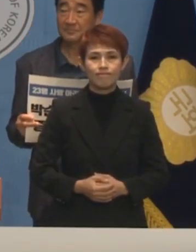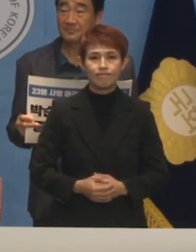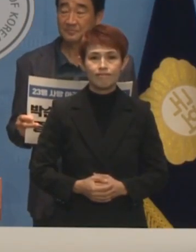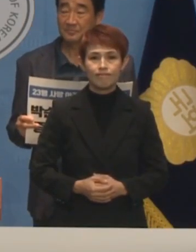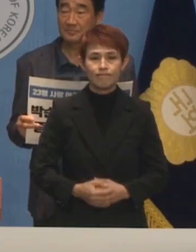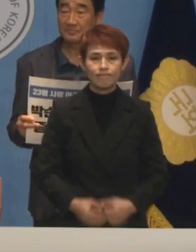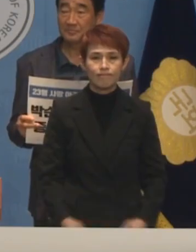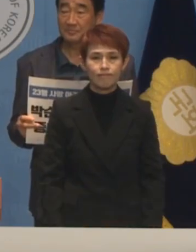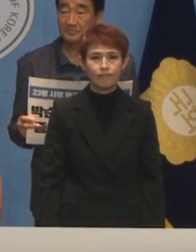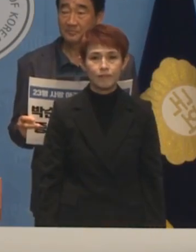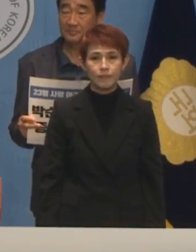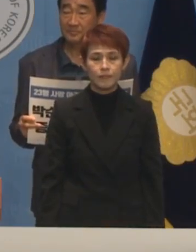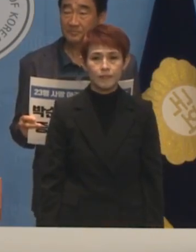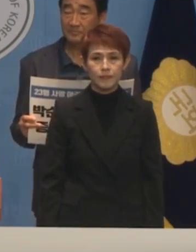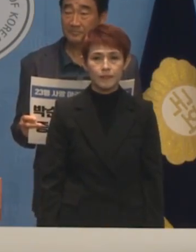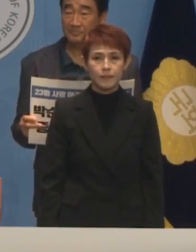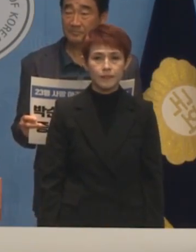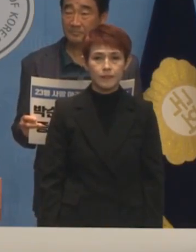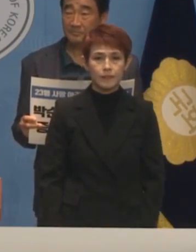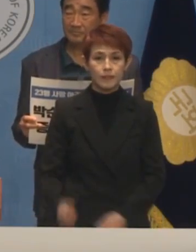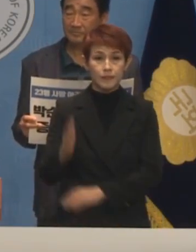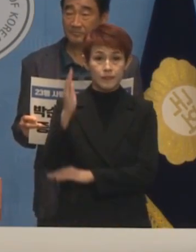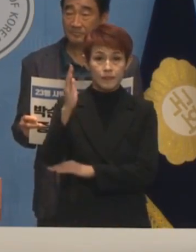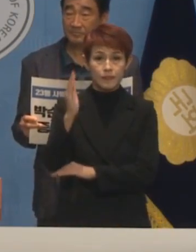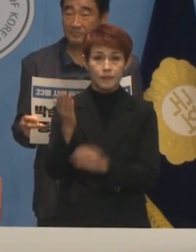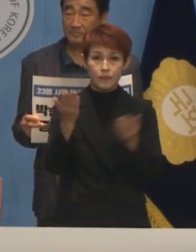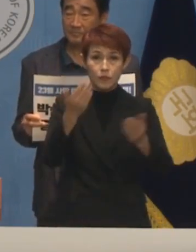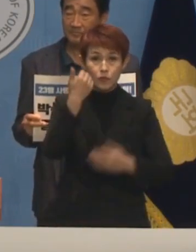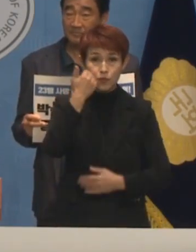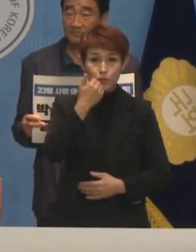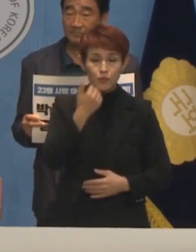이렇게 하겠습니다. 다음으로 발언 바로 이어가겠습니다.